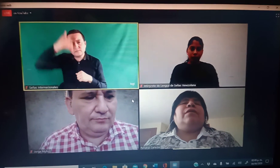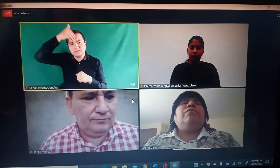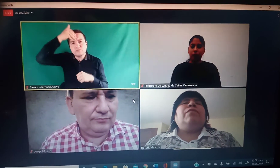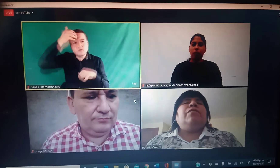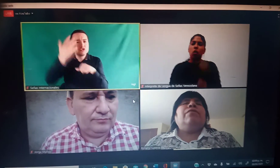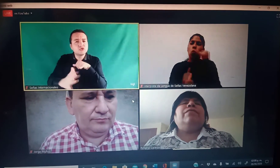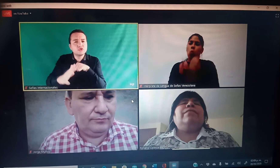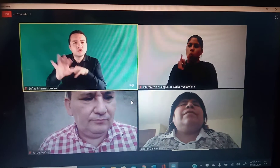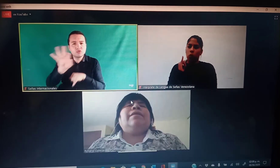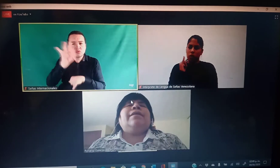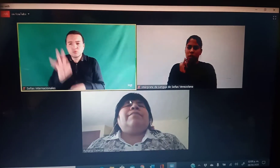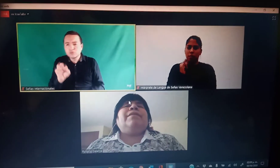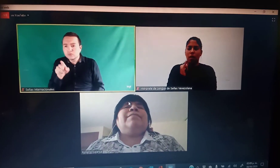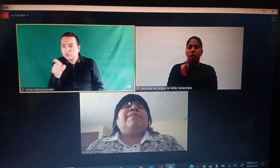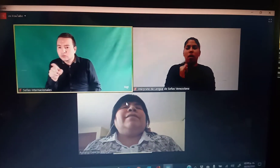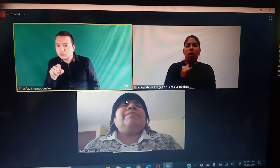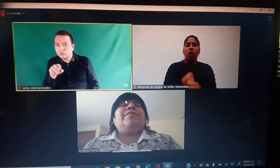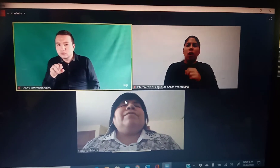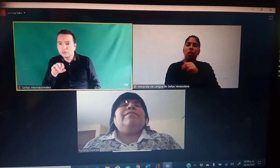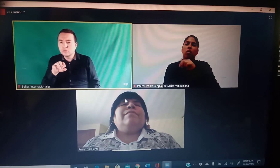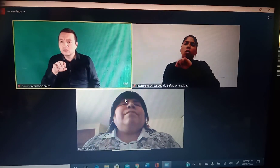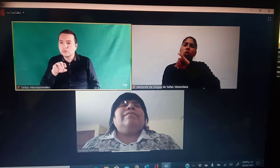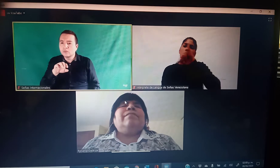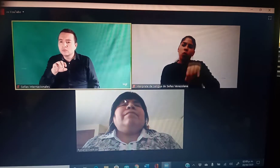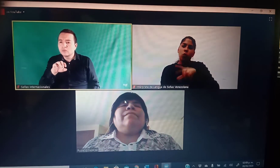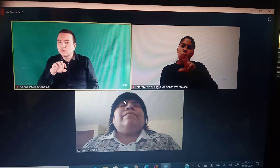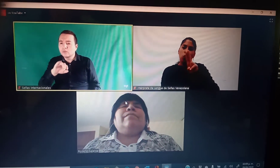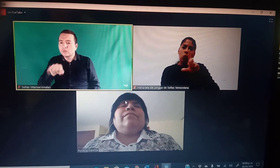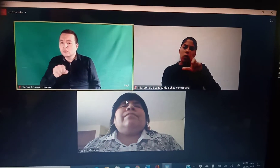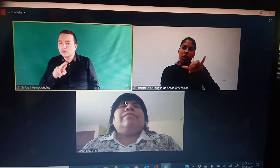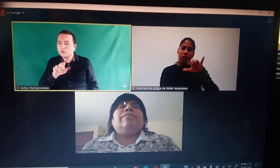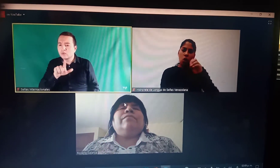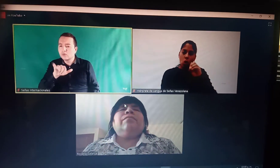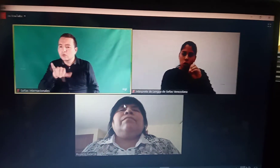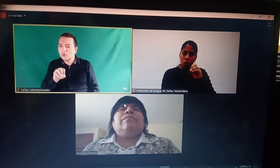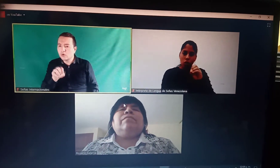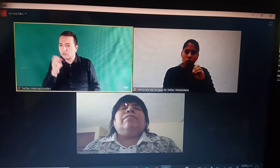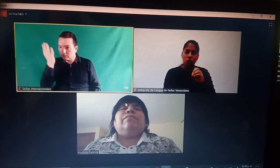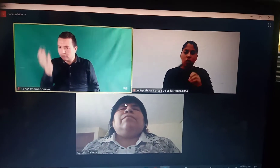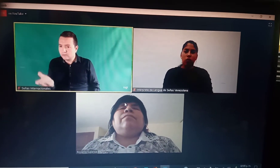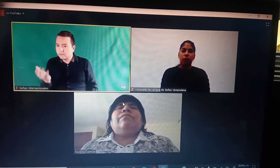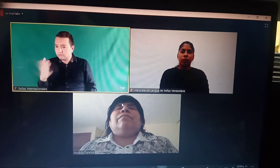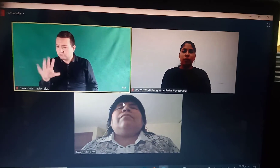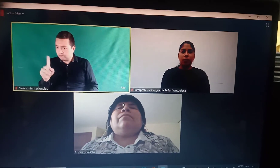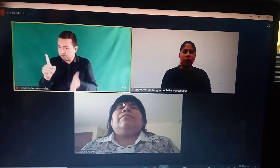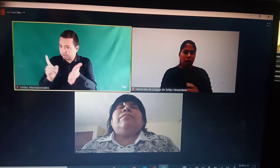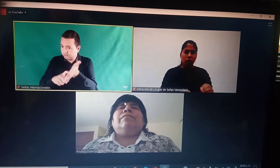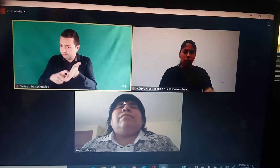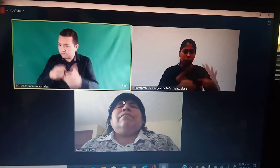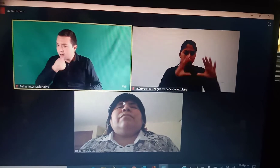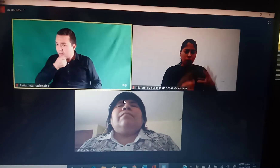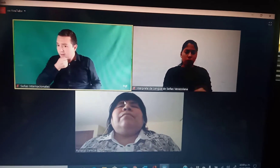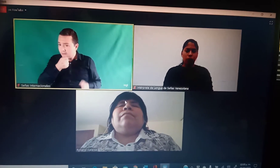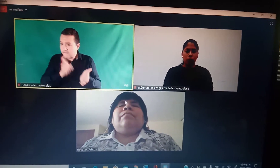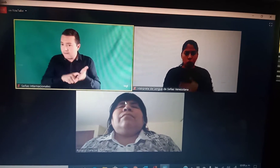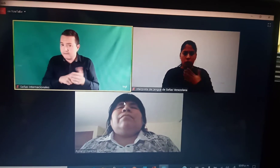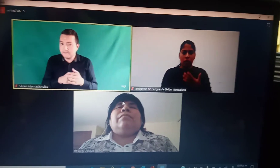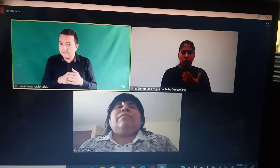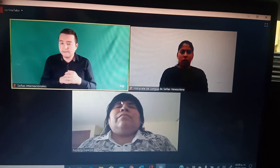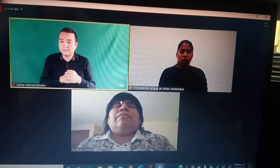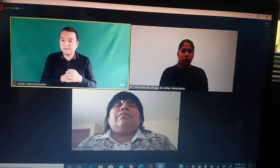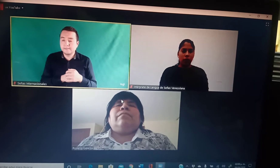teníamos de Julio, ¿me decís Mario? Sí, está activando el micrófono, no sé si puede... Hola,